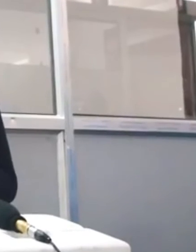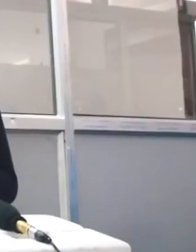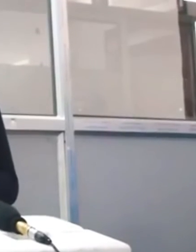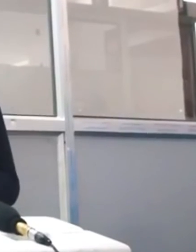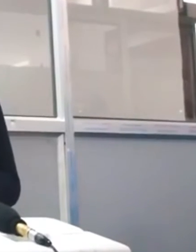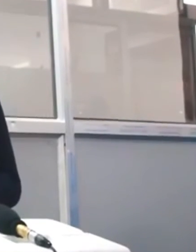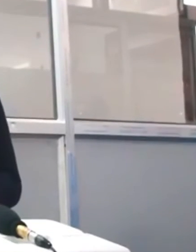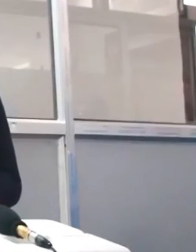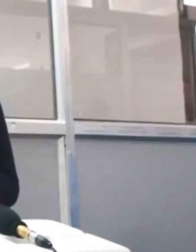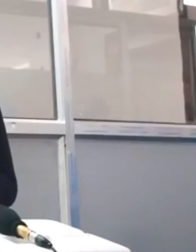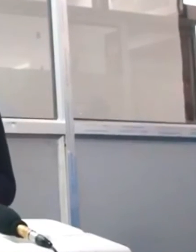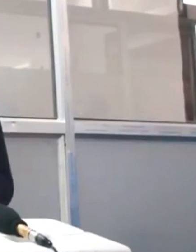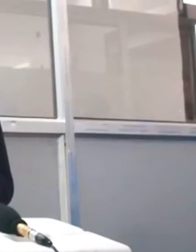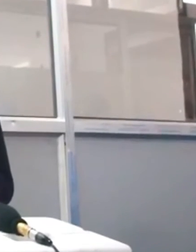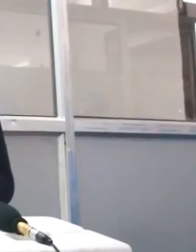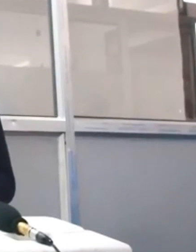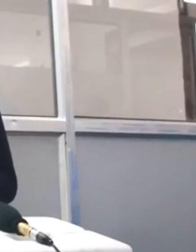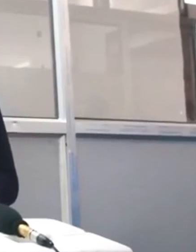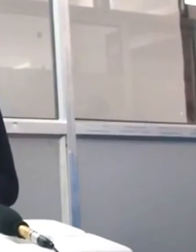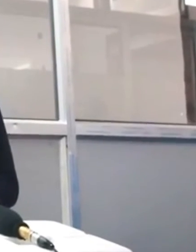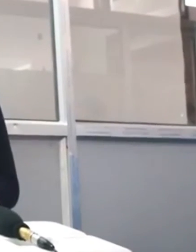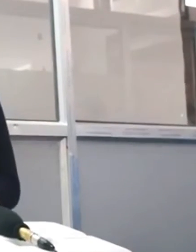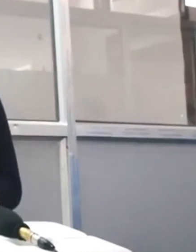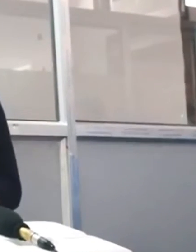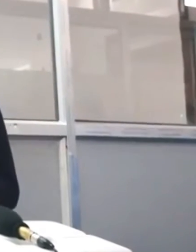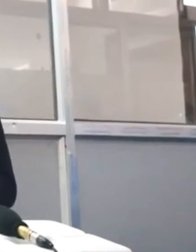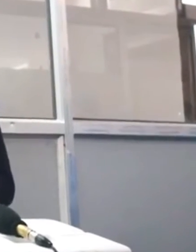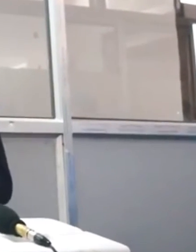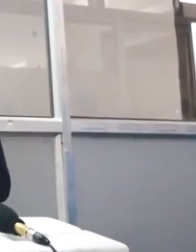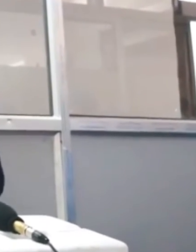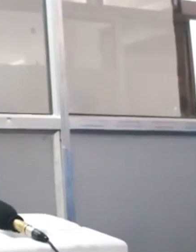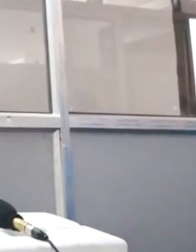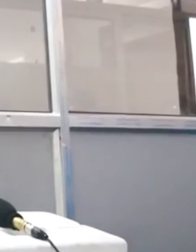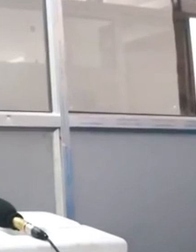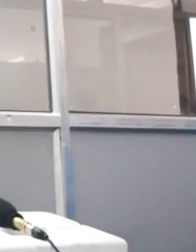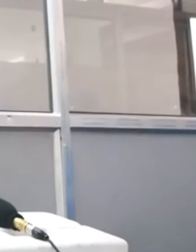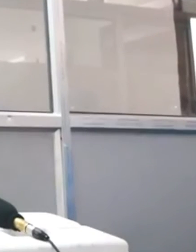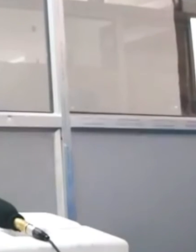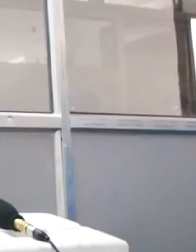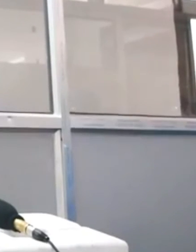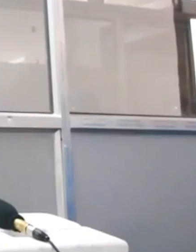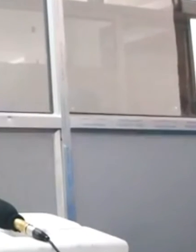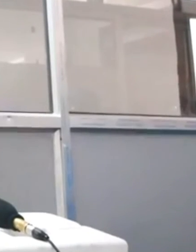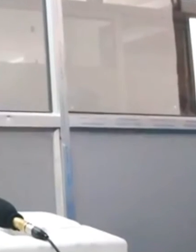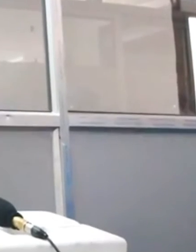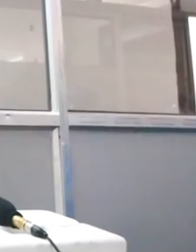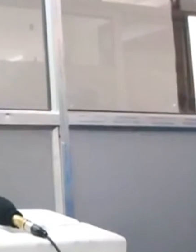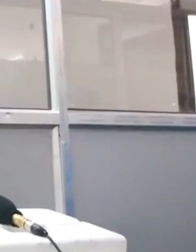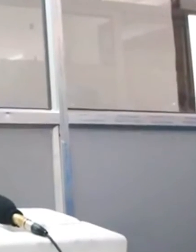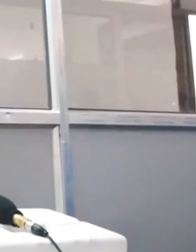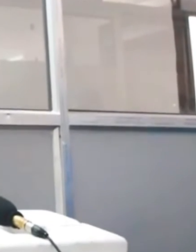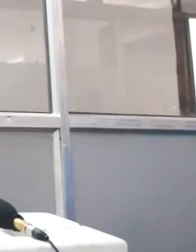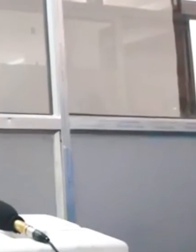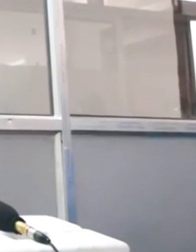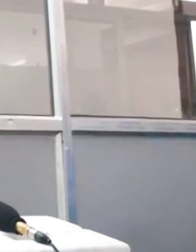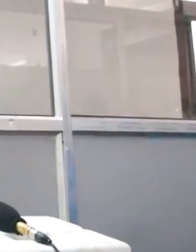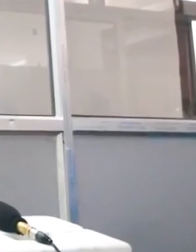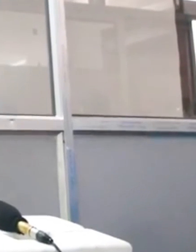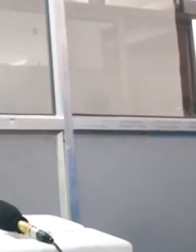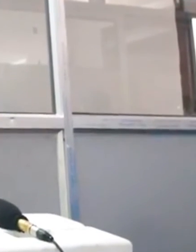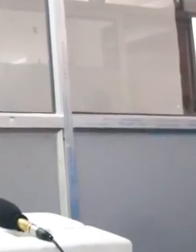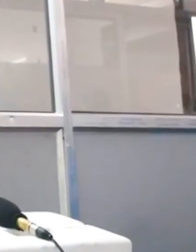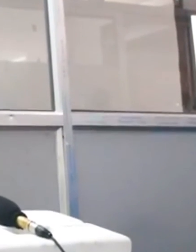भनेर। यो सङ्क्रमण फैलिन नदिन नागरिकहरू मानिसहरू के कुरामा सचेत हुनुपर्छ जस्तो तपाईँलाई